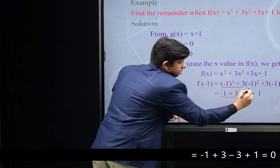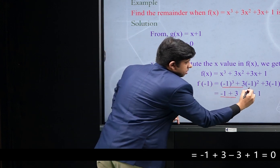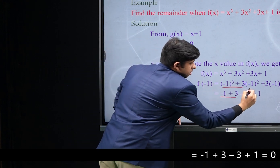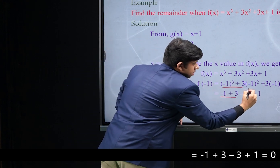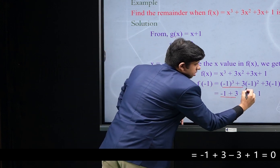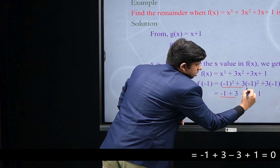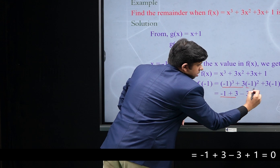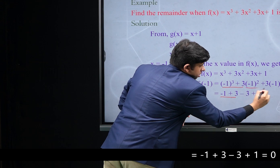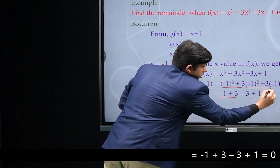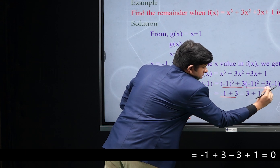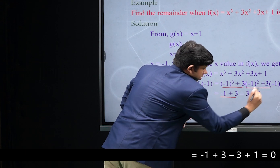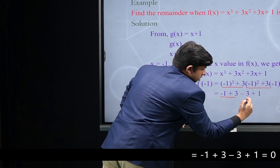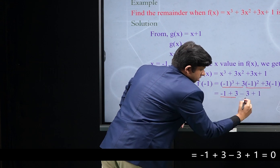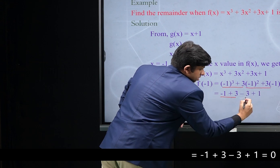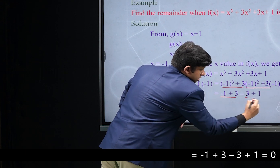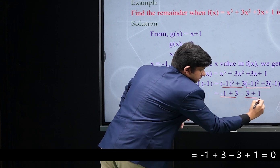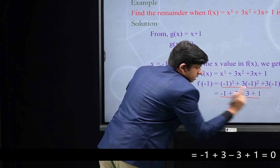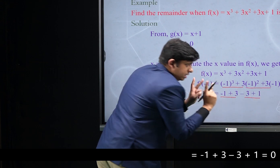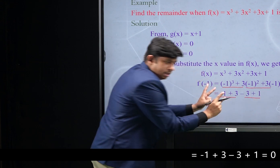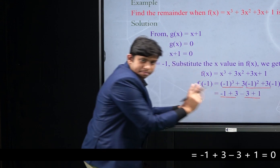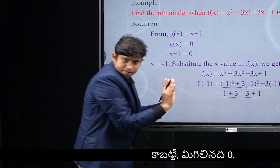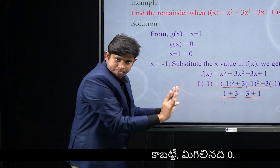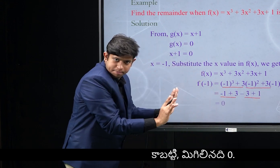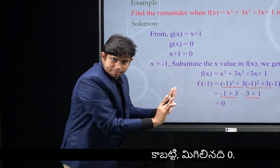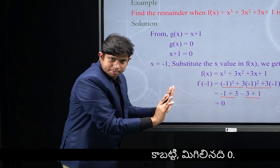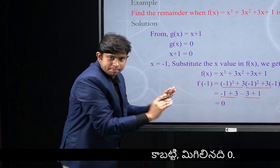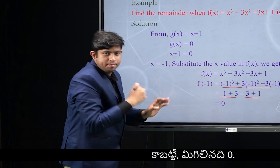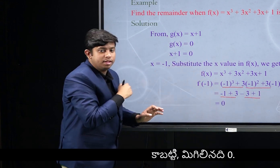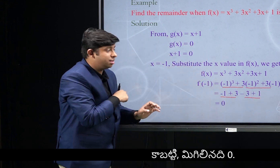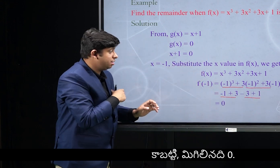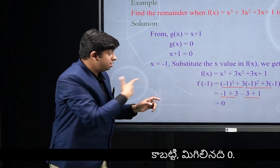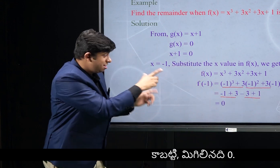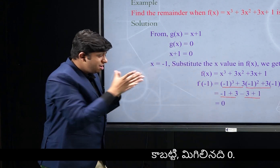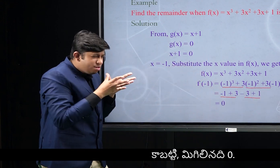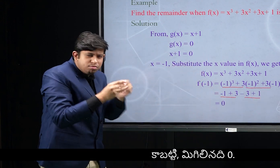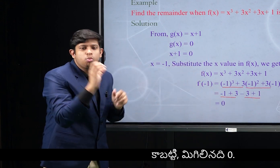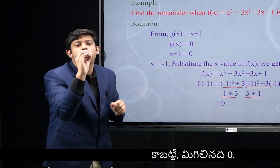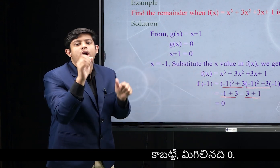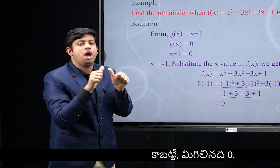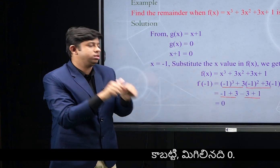-1 + 3 -3 + 1 0. కాబట్టి మిగిలినది 0.